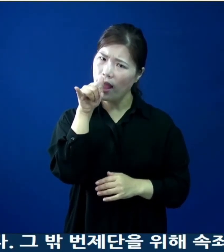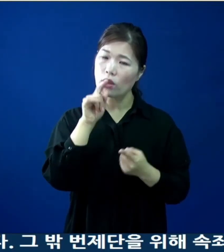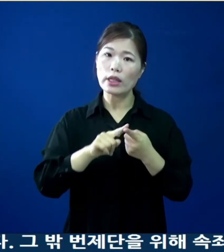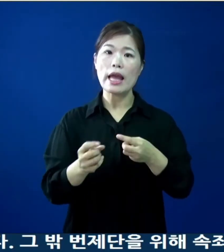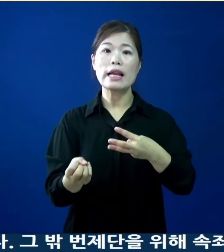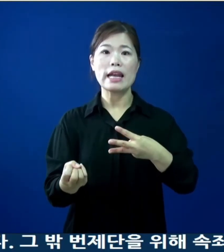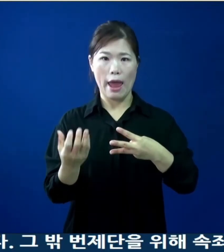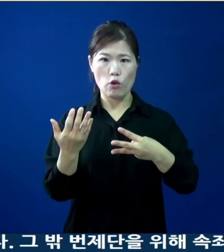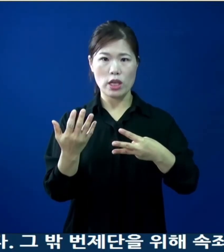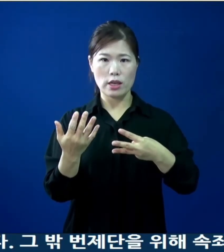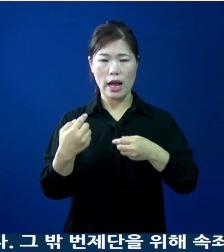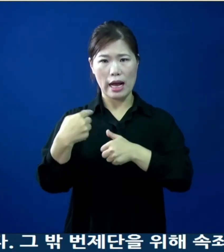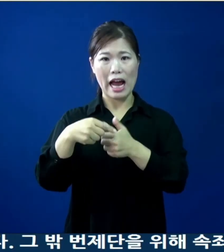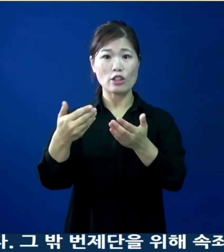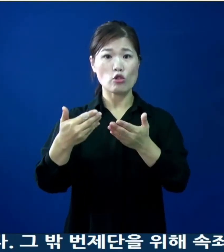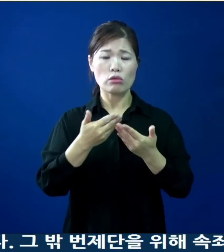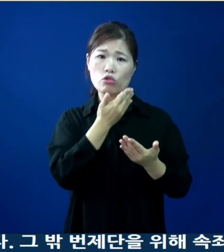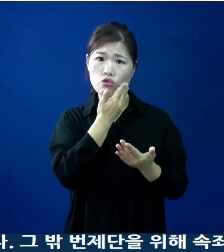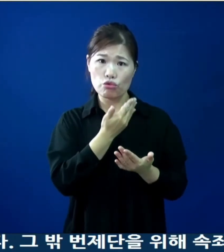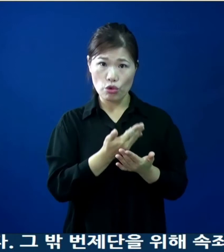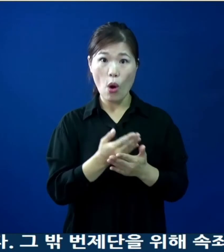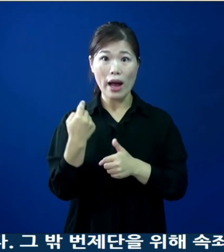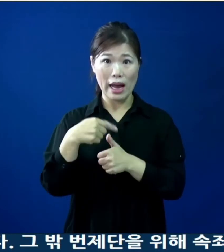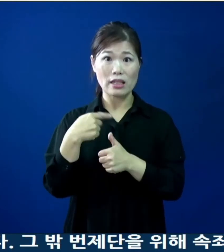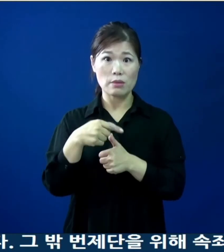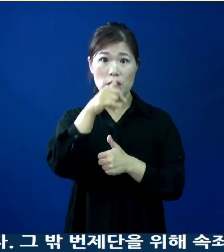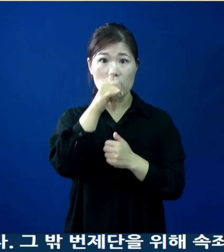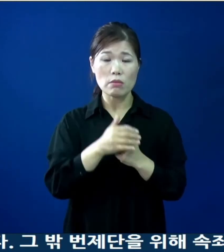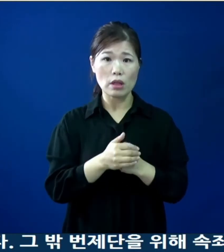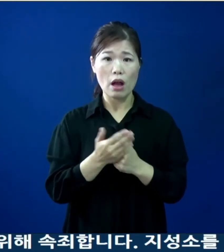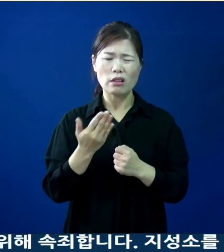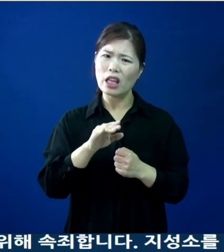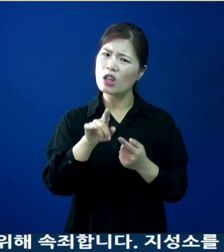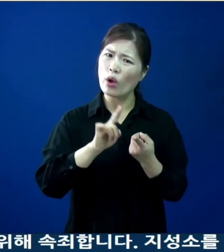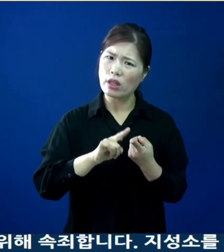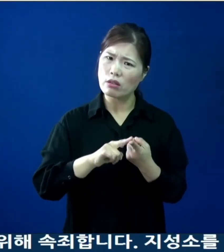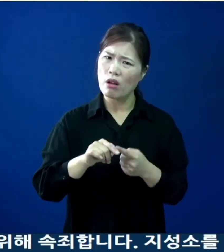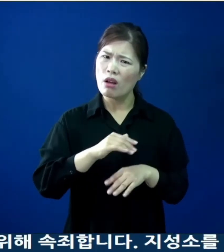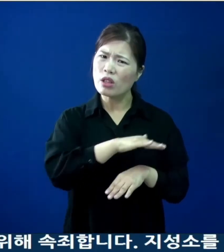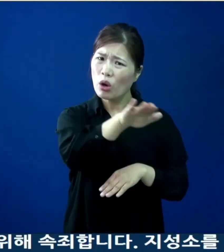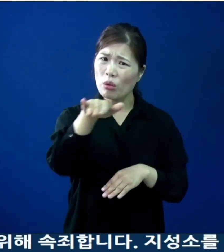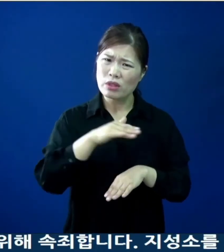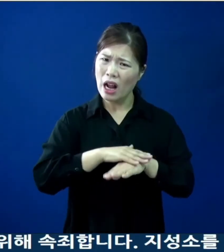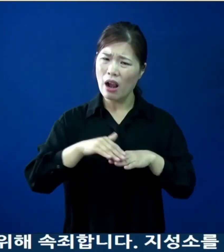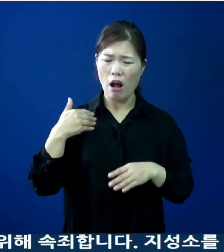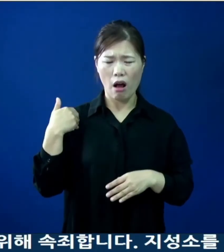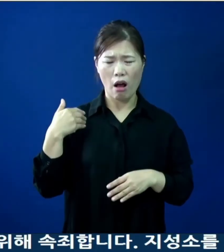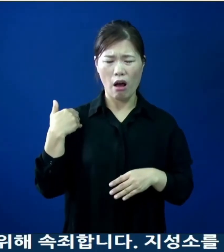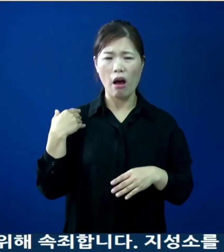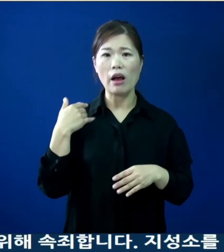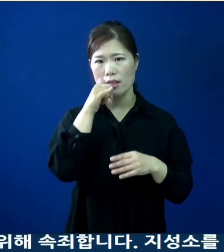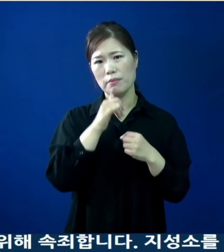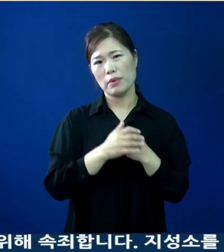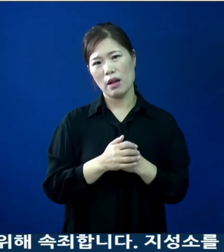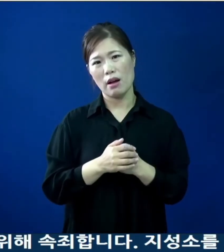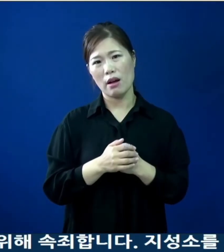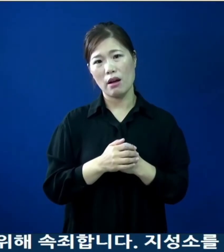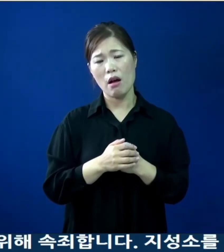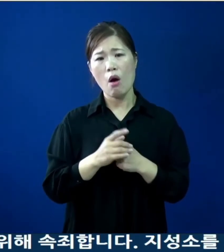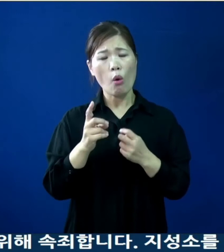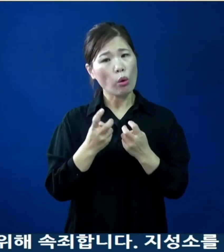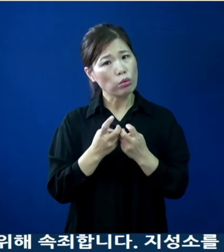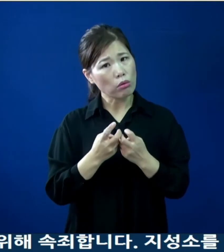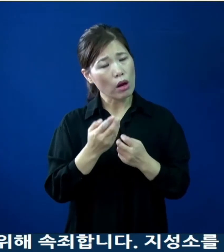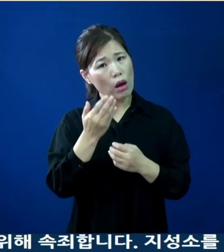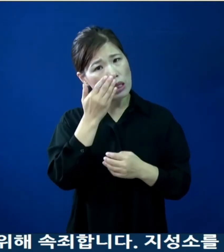레위기가 가르쳐주고 있는 중요한 가르침인데 우리가 사실 이 부분을 잘 모르고 있습니다. 어떻게